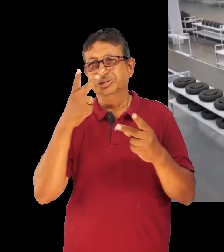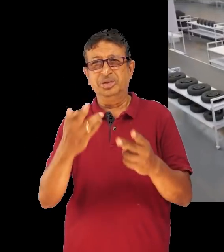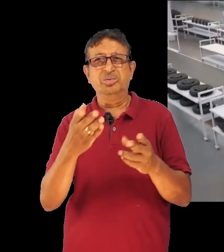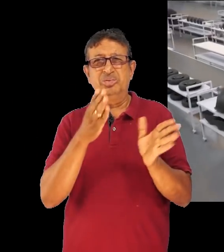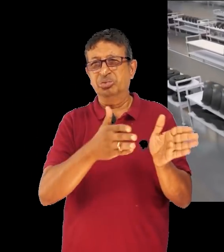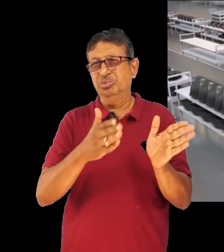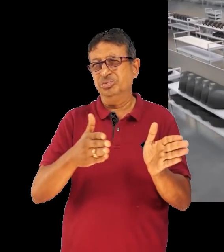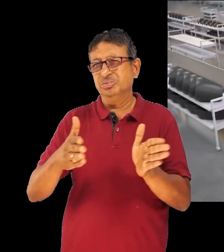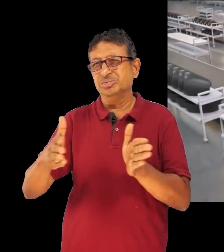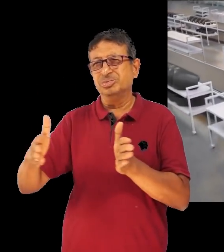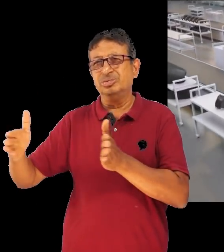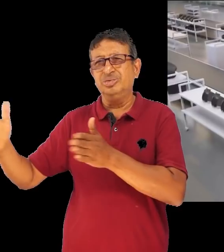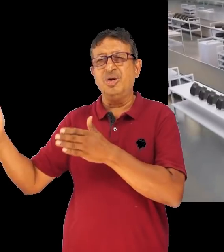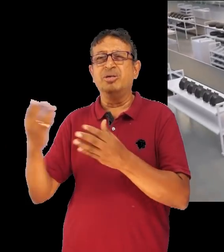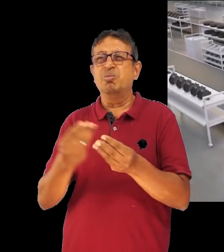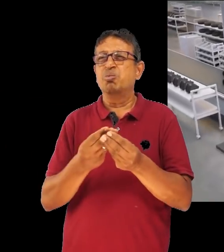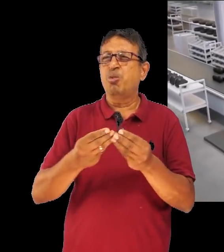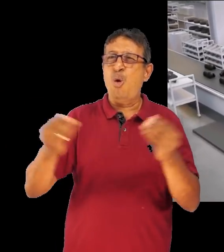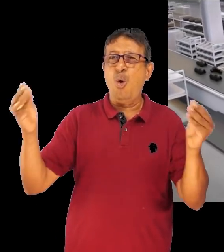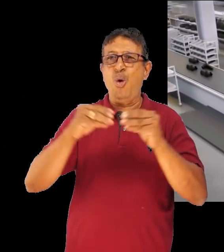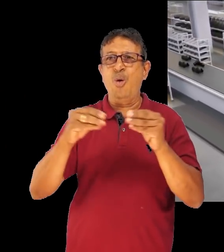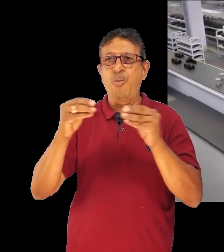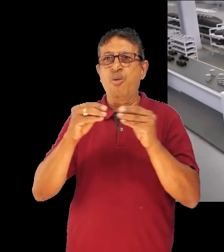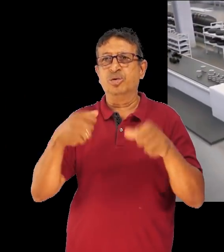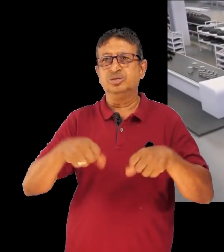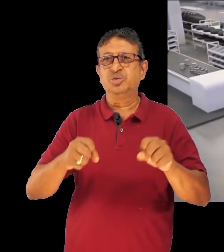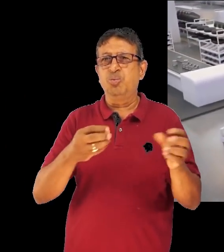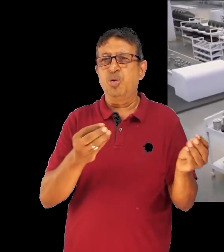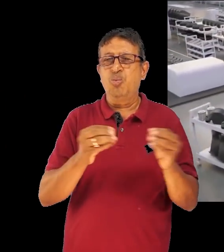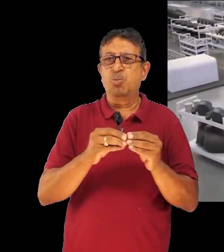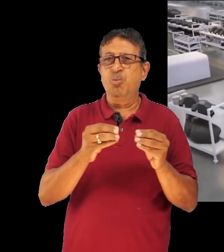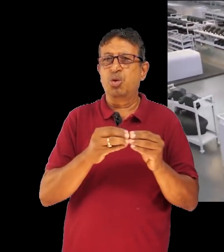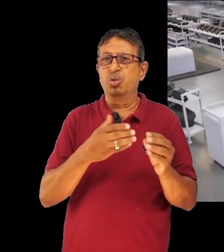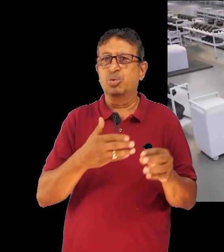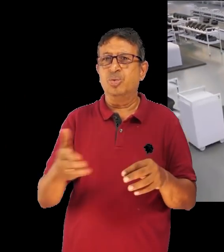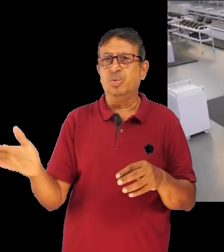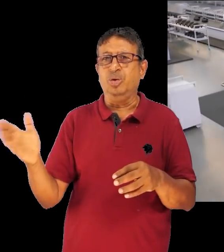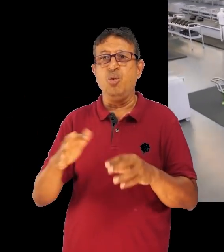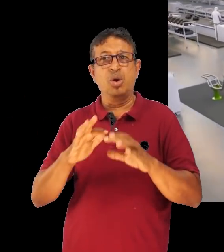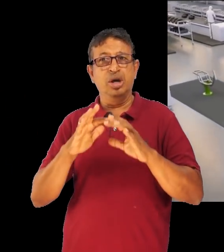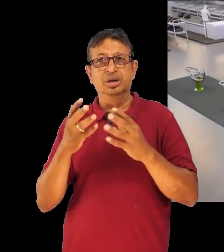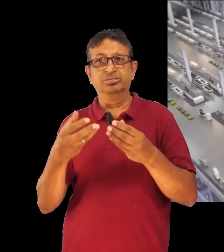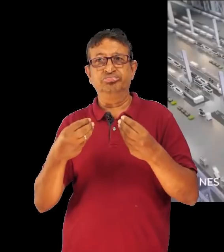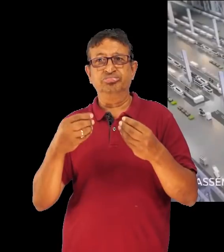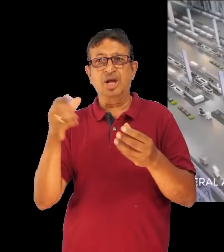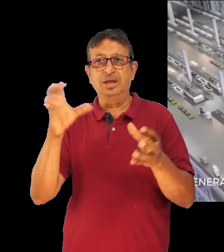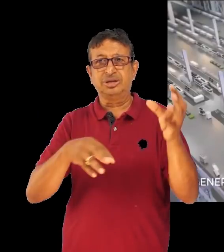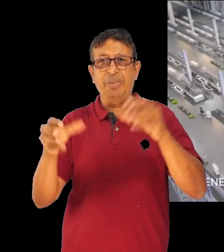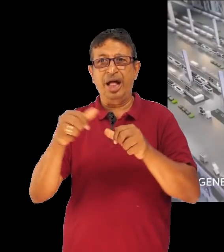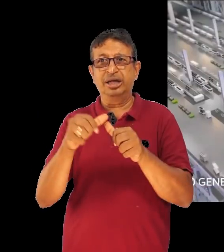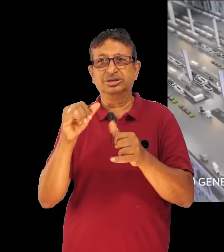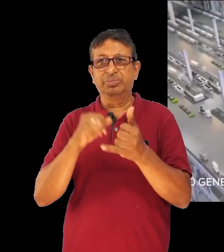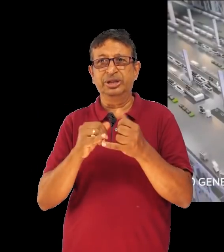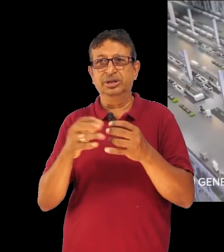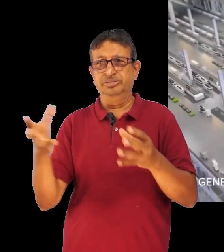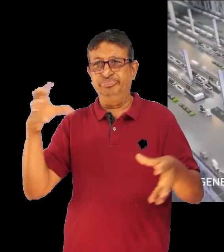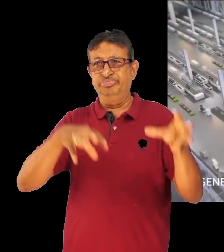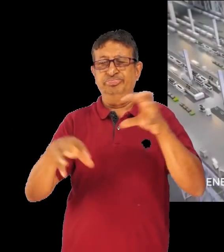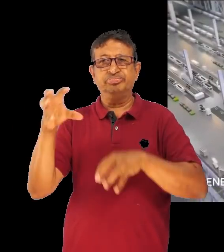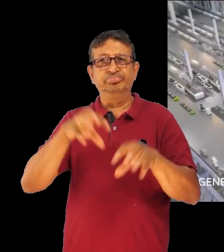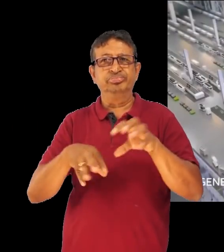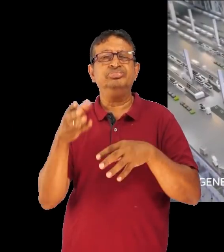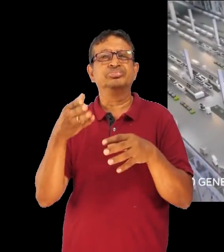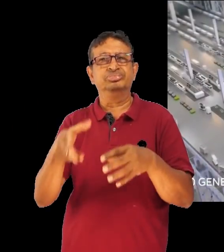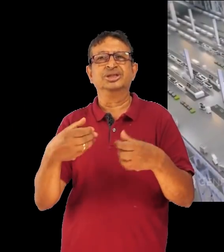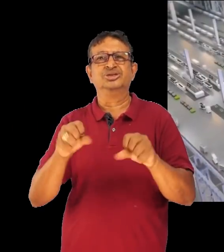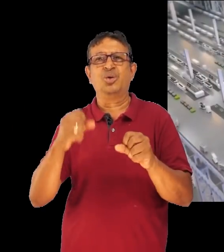ओला के इलेक्ट्रिक स्कूटर्स को मैन्युफैक्चर किया जाएगा, बट जब ये मेगा फैक्ट्री बन के तैयार हो जाएगी तब जून 2021 यानी कि नेक्स्ट क्वार्टर के